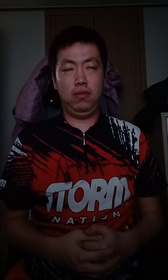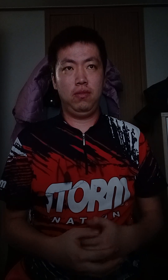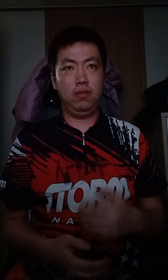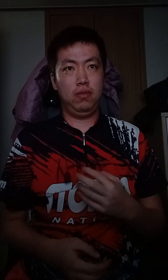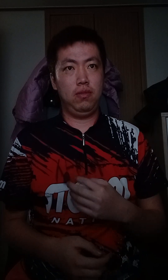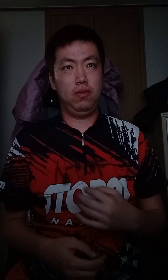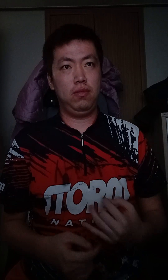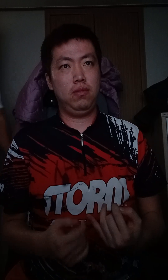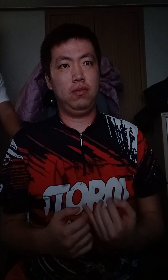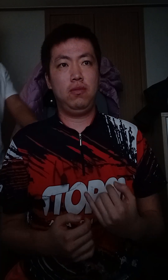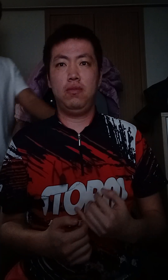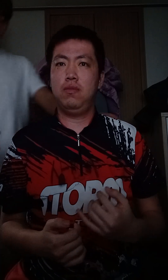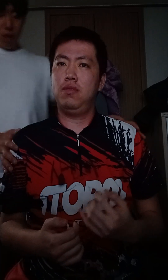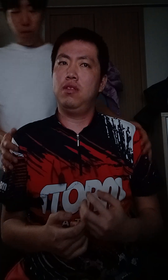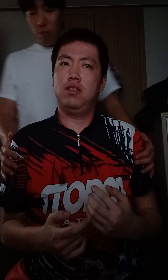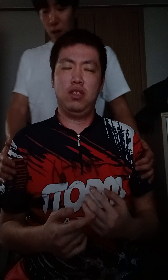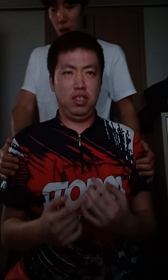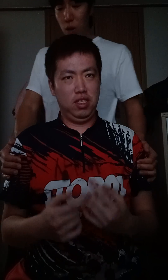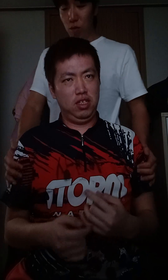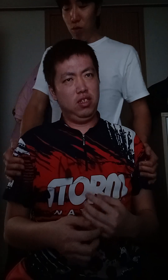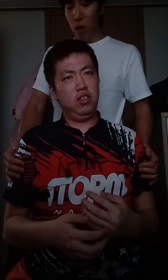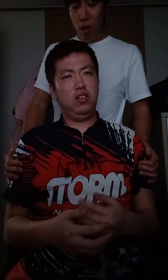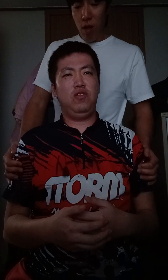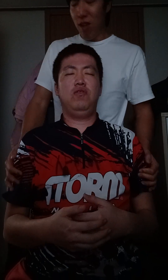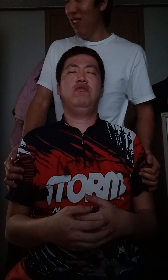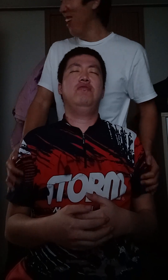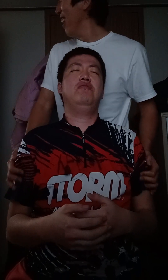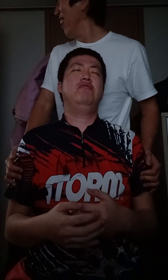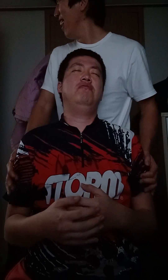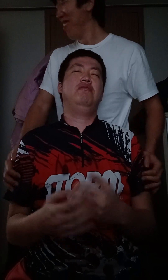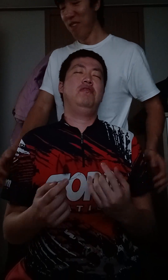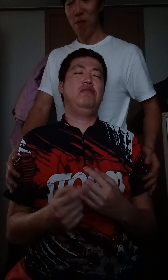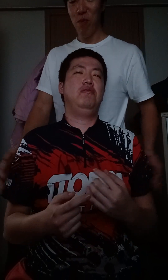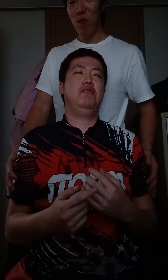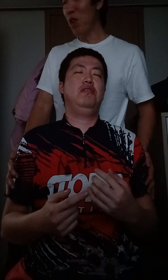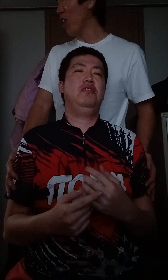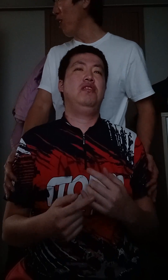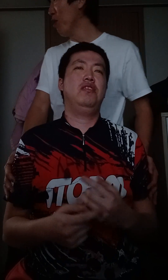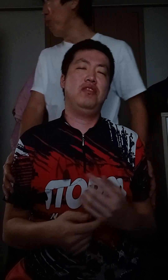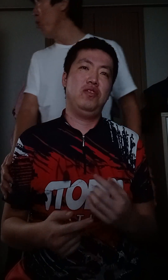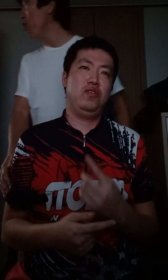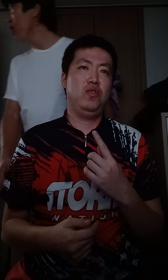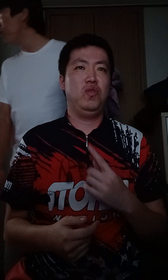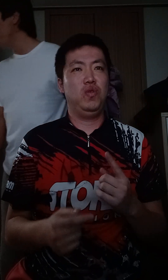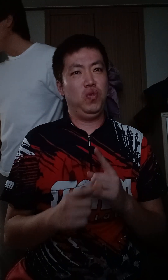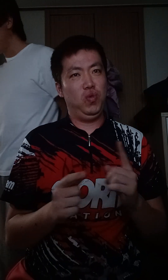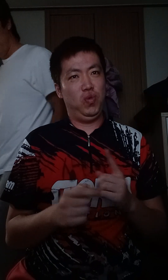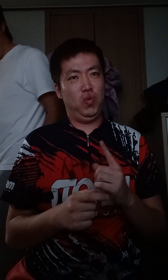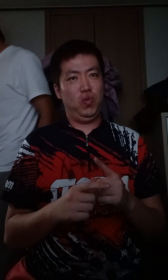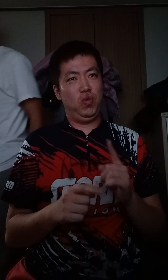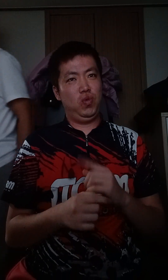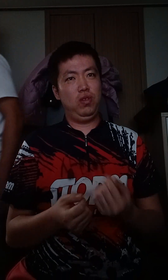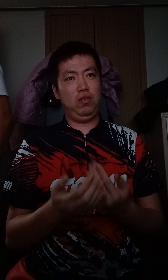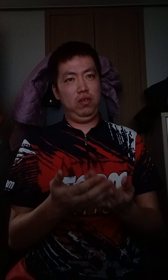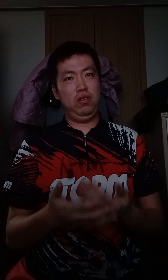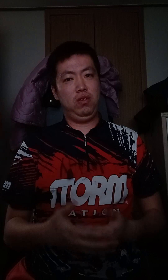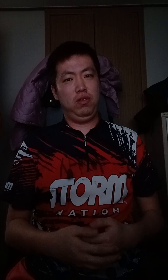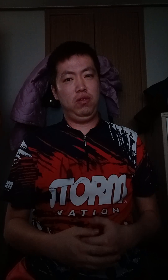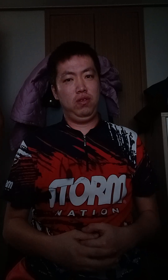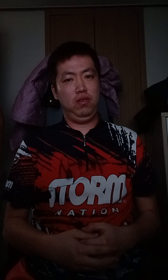경찰에 야, 너 근데 생각보다 안 뚱뚱하네? 이상하다. 이 비율이 어떻게 이럴 수가 있지? 근육이 빠지고 살로 바뀌어서